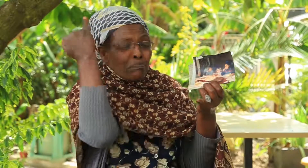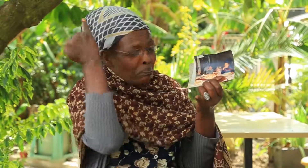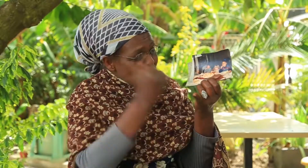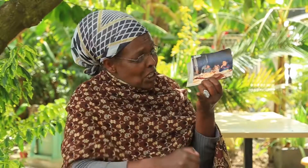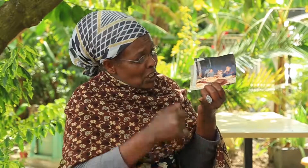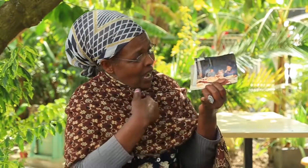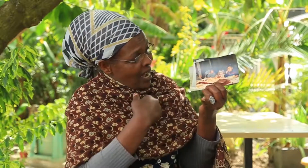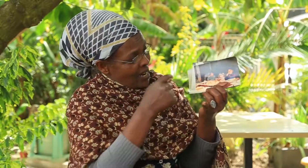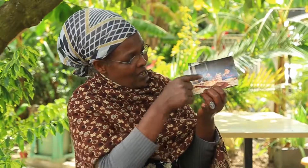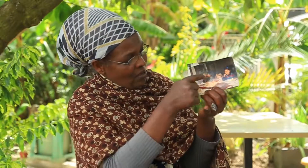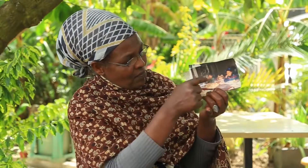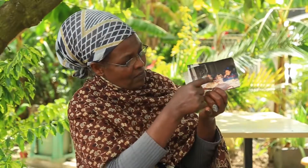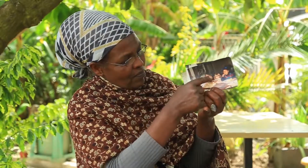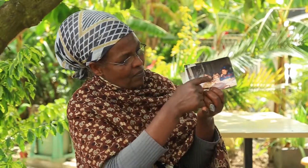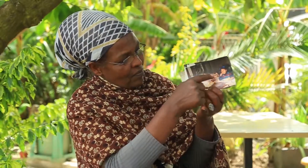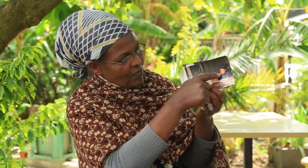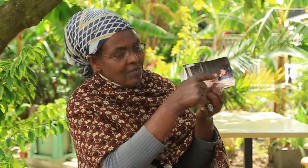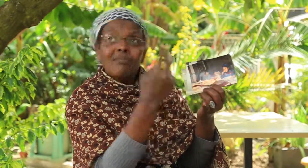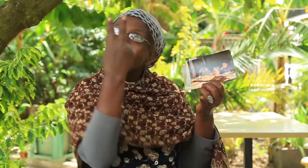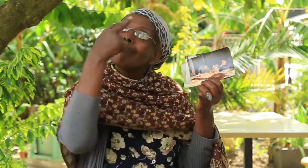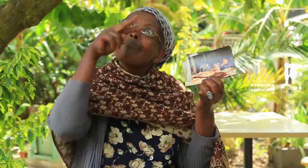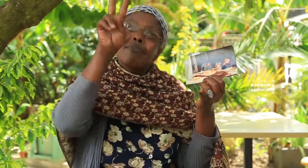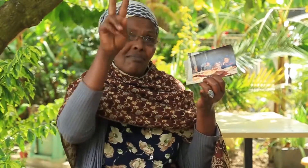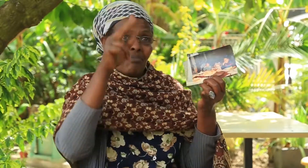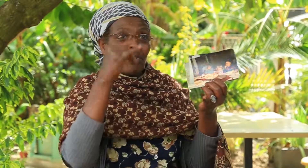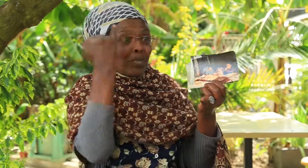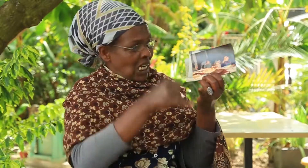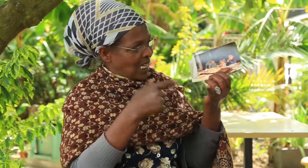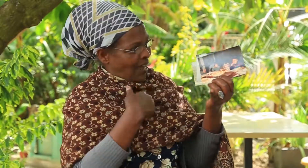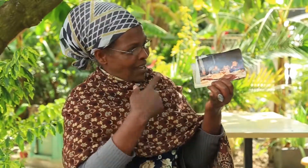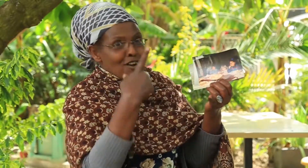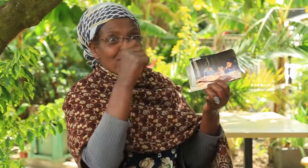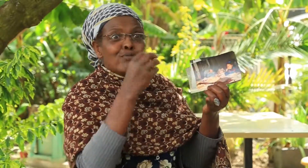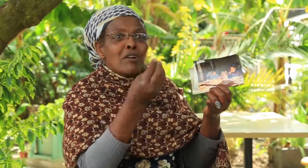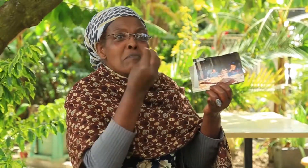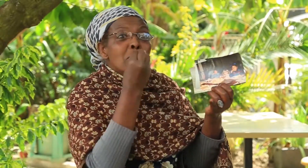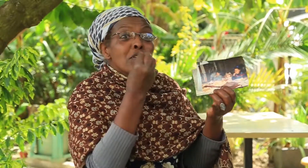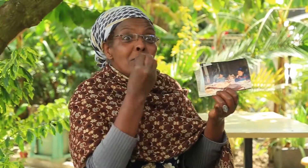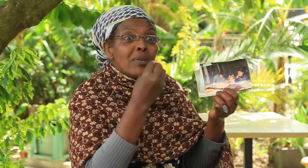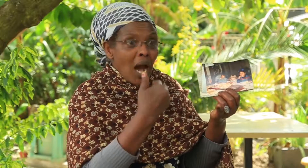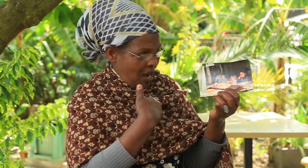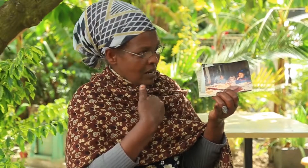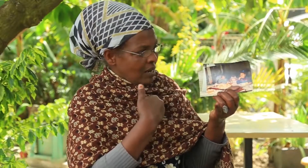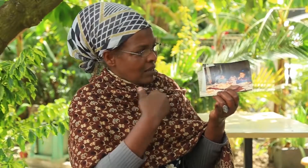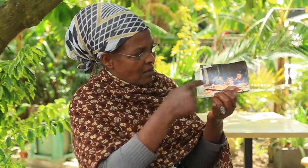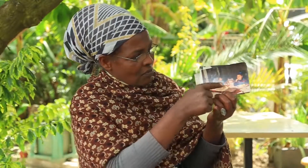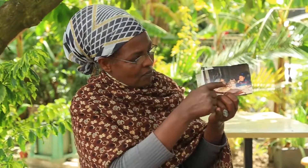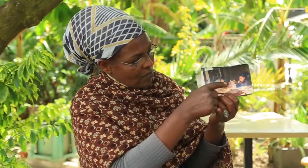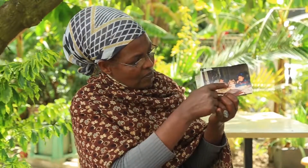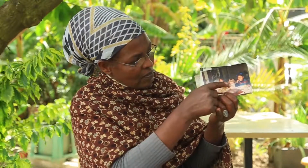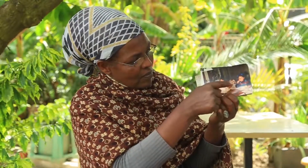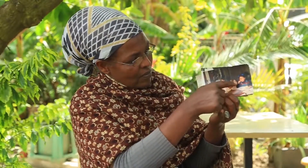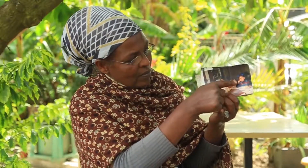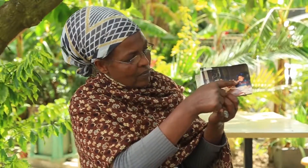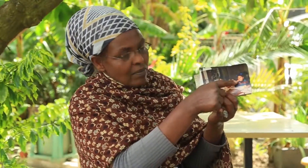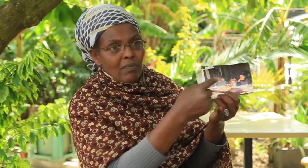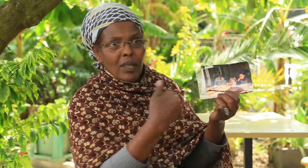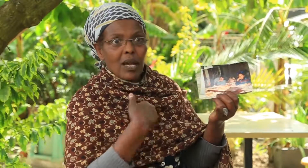children. Behind them, you can see my children playing. ጠረጴዛ ላይ ምግብ እንደምታዩት There is food on the